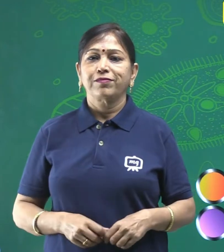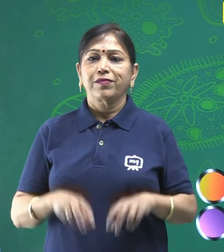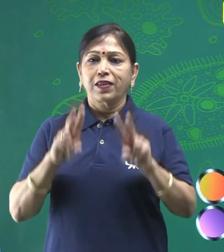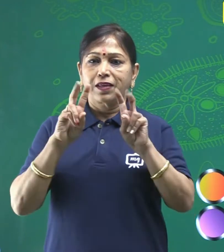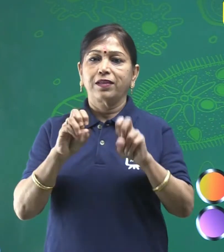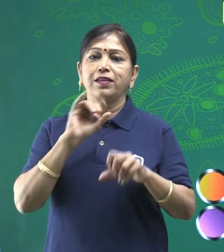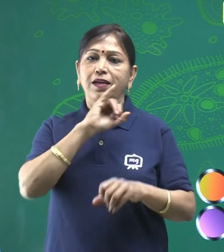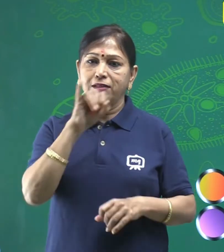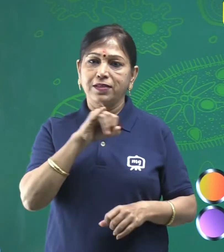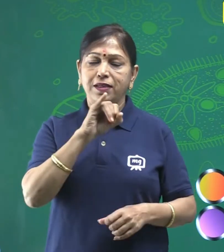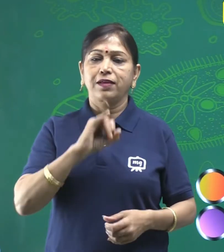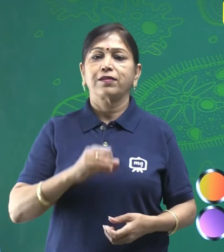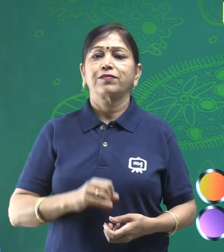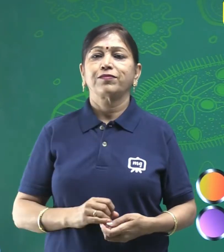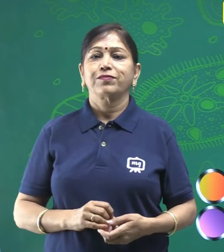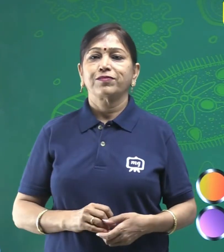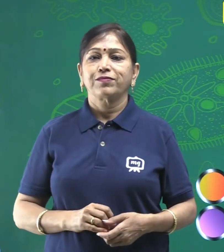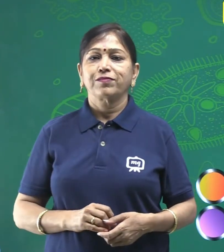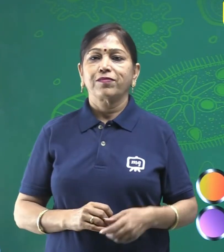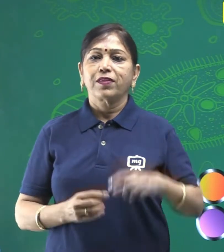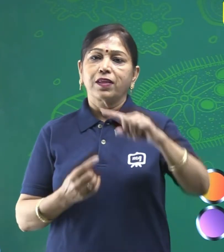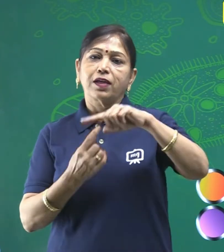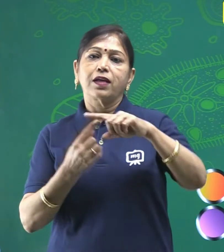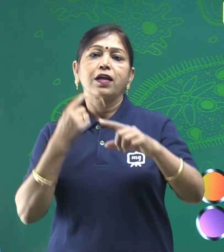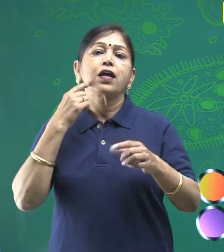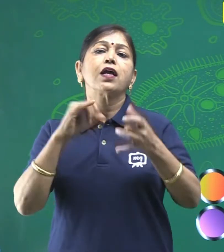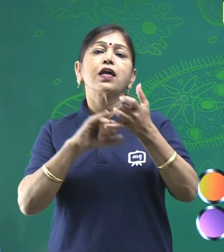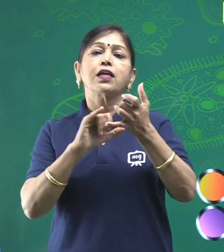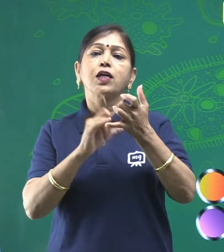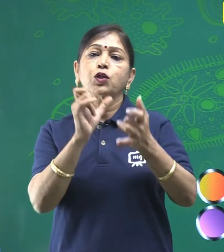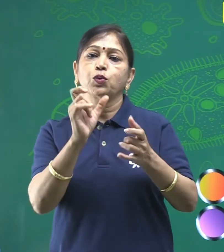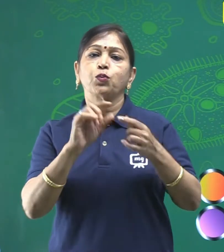अध्याय 6 उत्तक